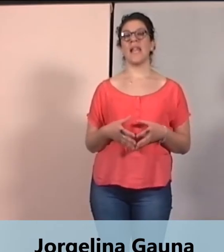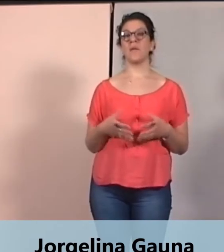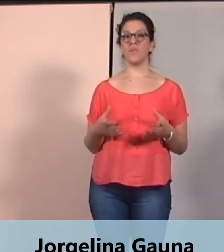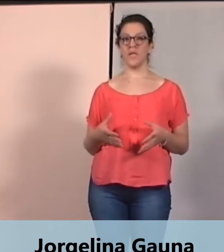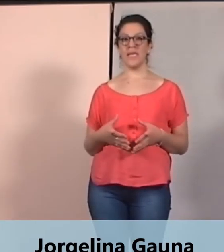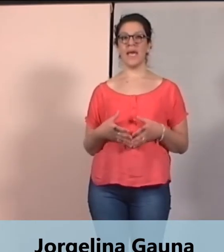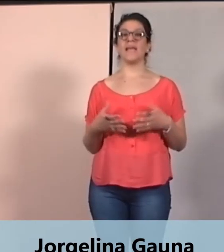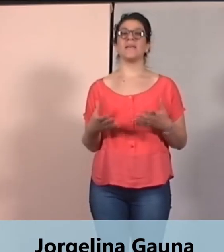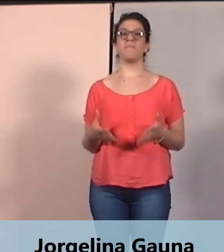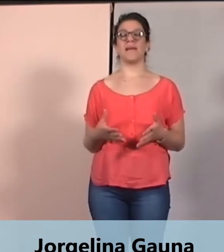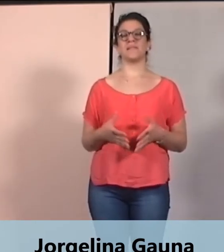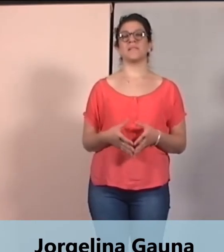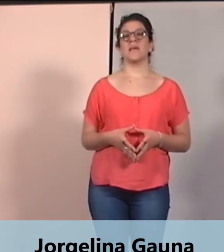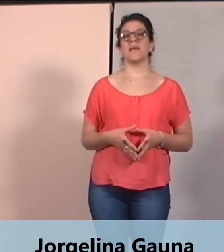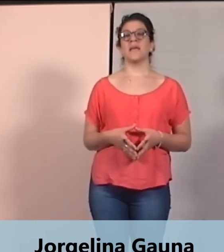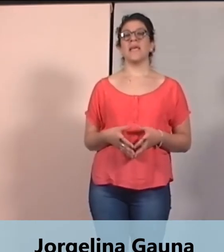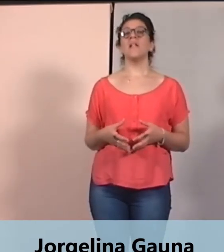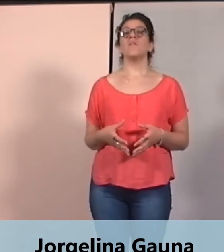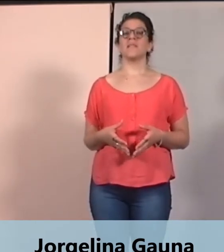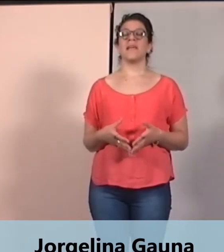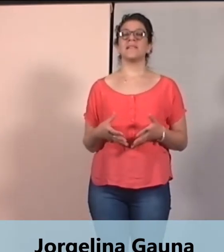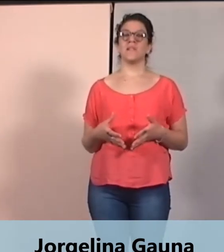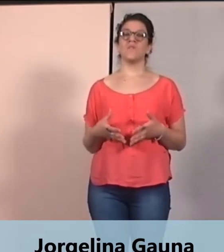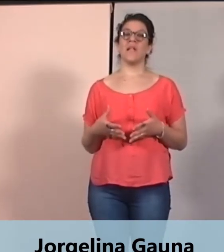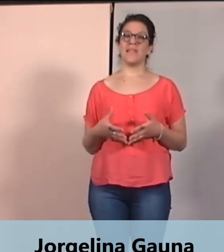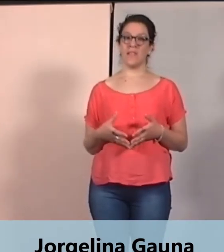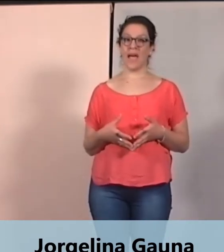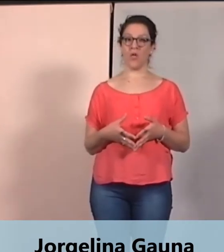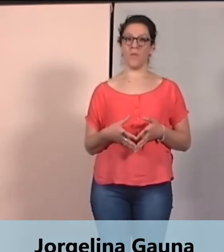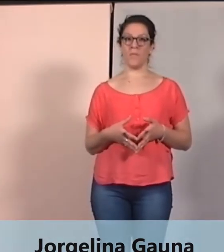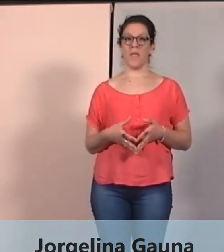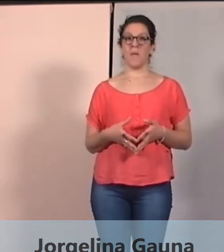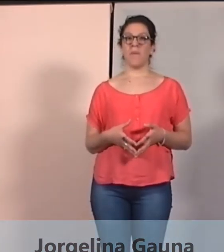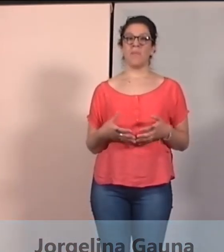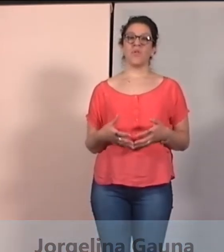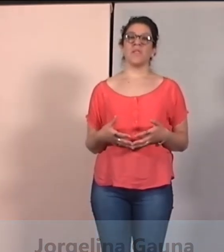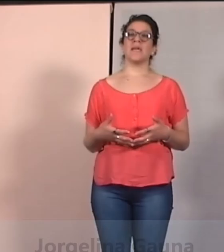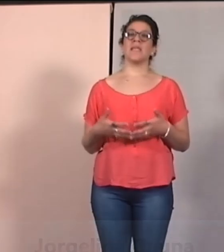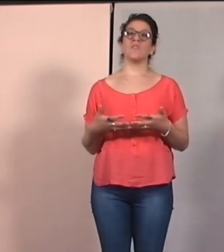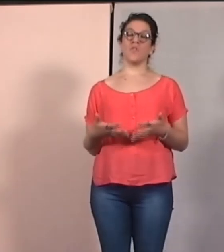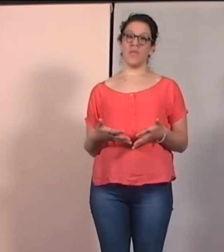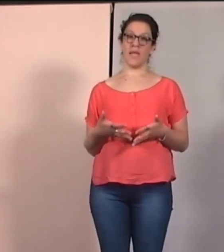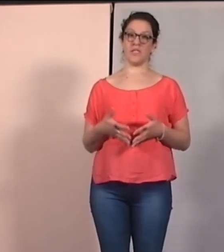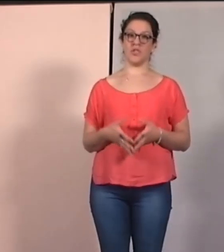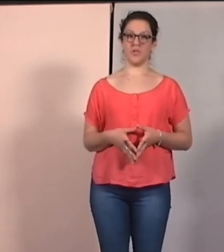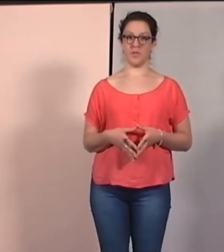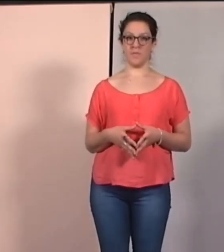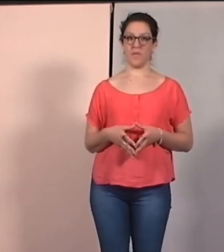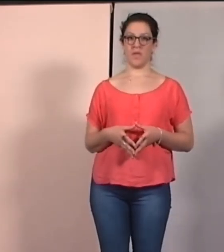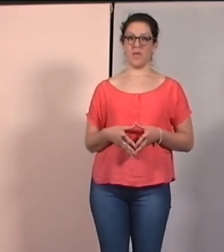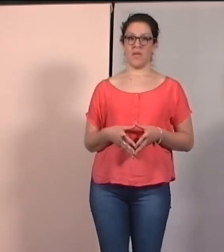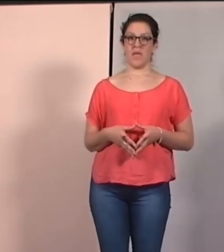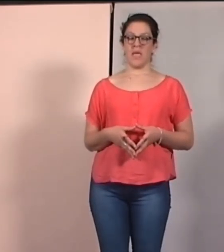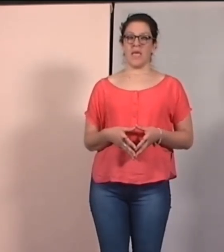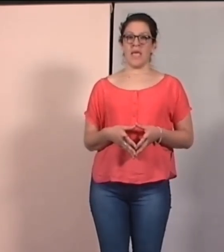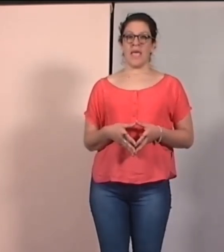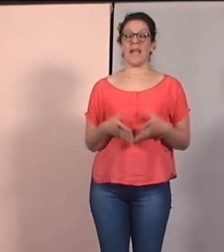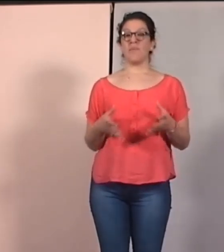armonía y paz ¿Qué es lo que está haciendo el Estado para proteger estos derechos? En la